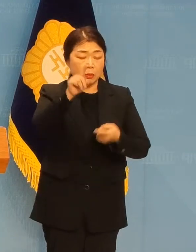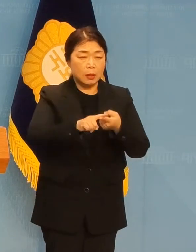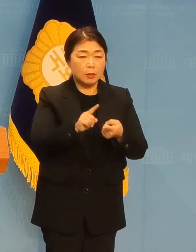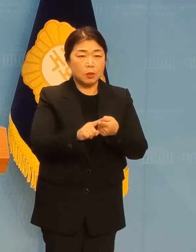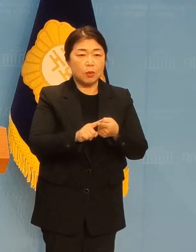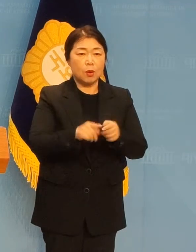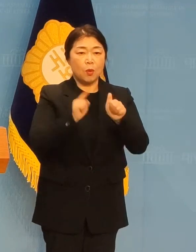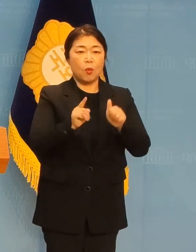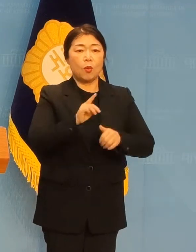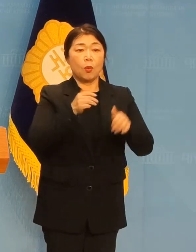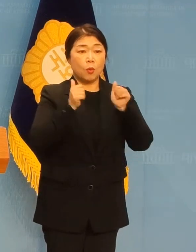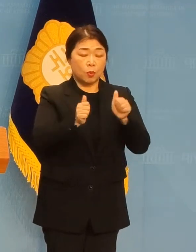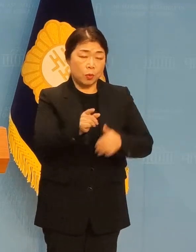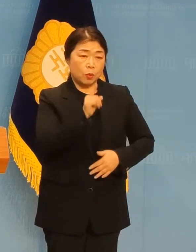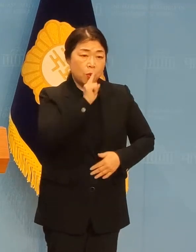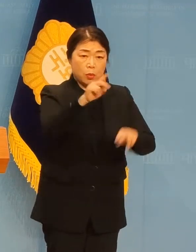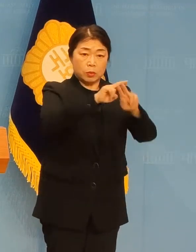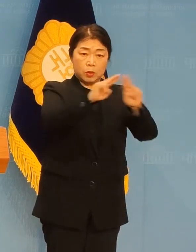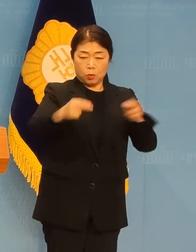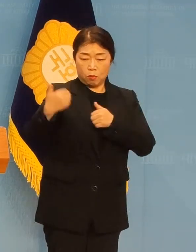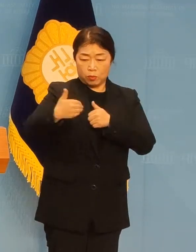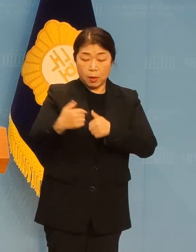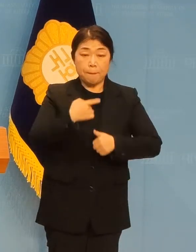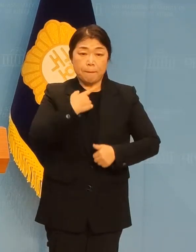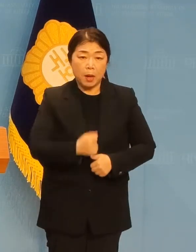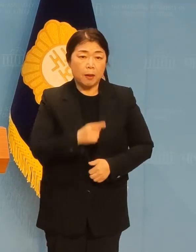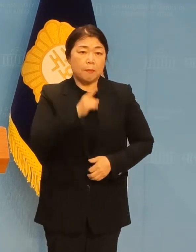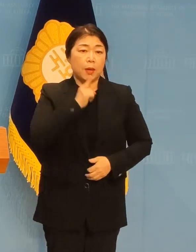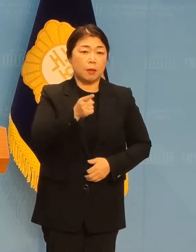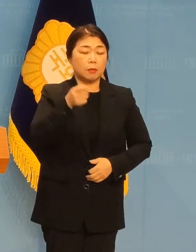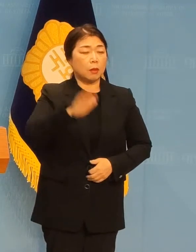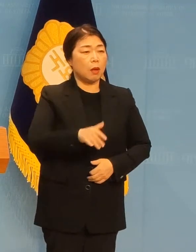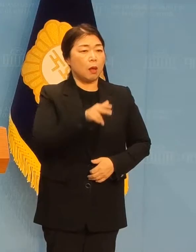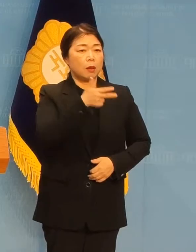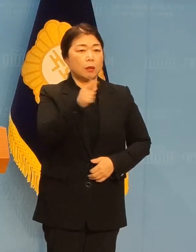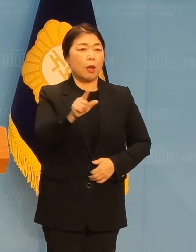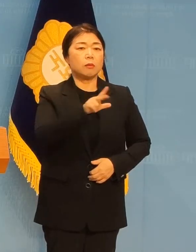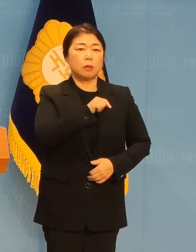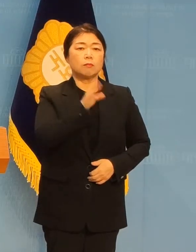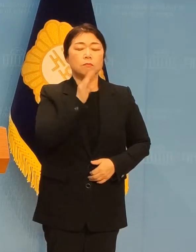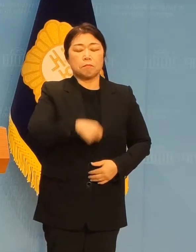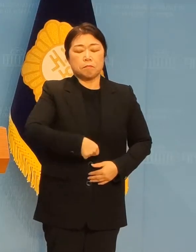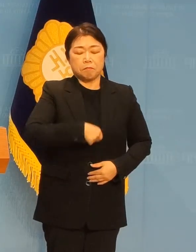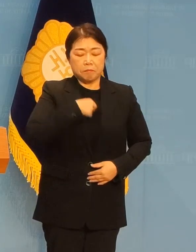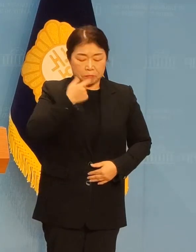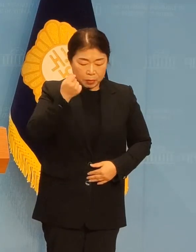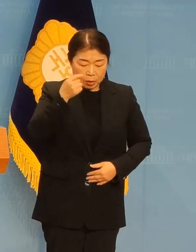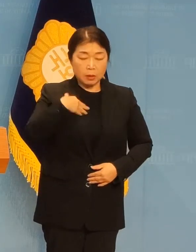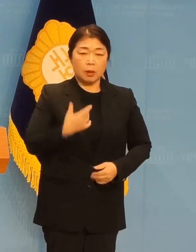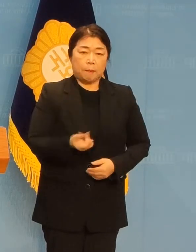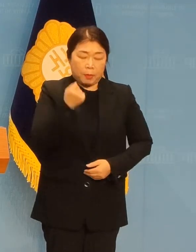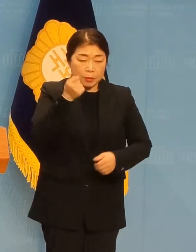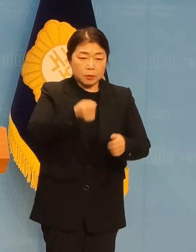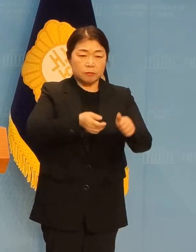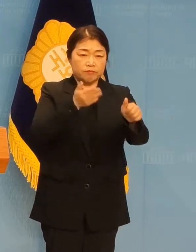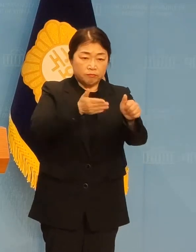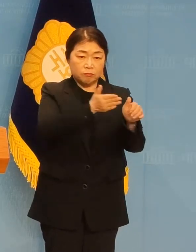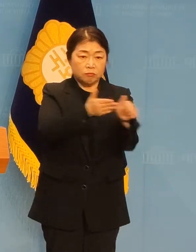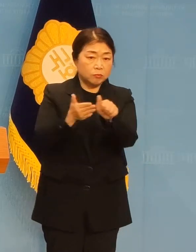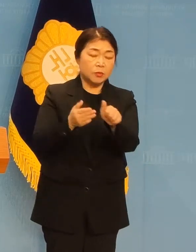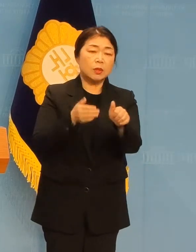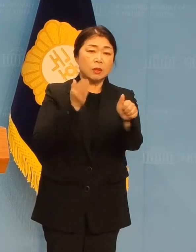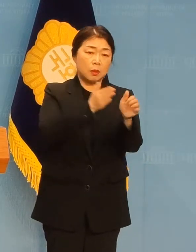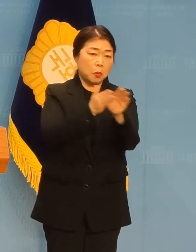청탁을 받았다고 폭탄 발언을 했고 나 의원은 사실상 인정했습니다. 이런 게 진짜